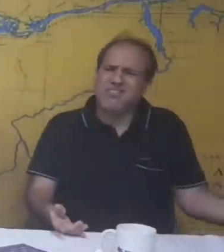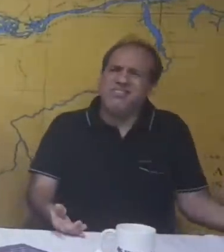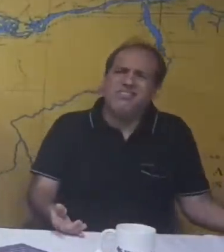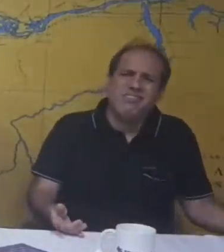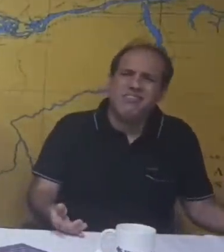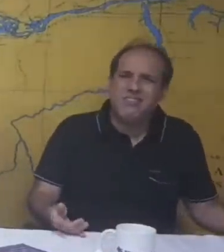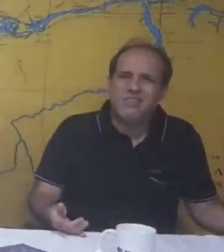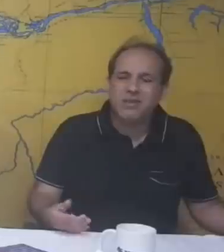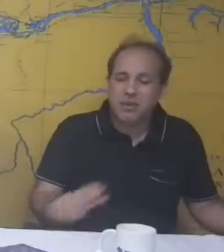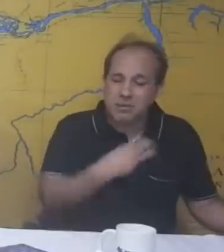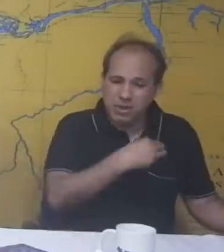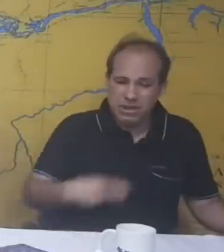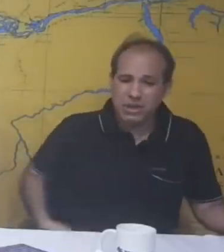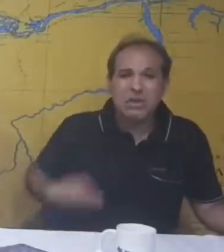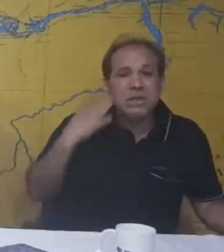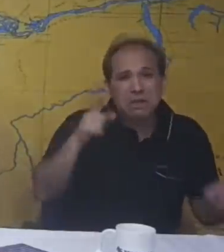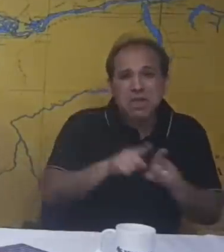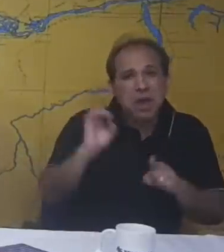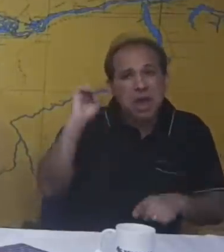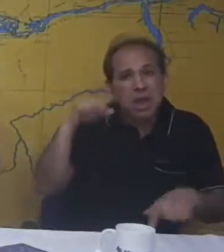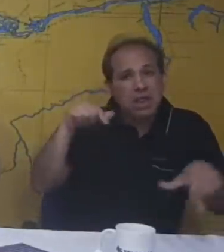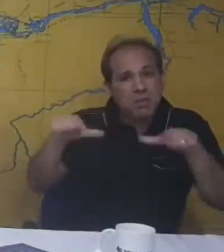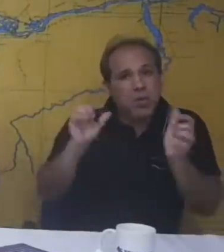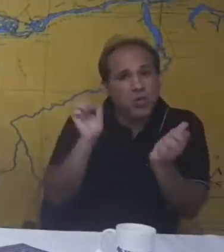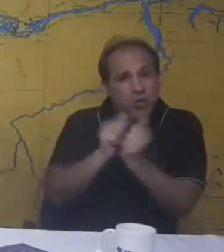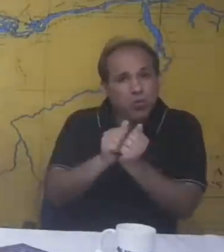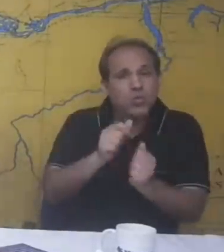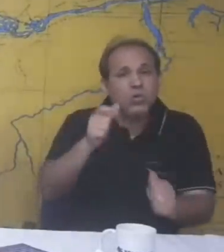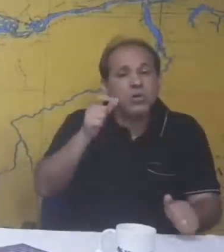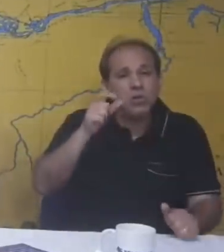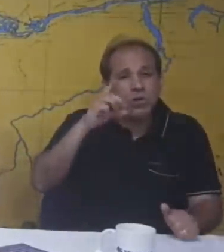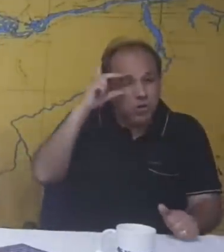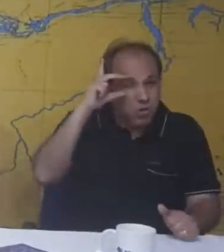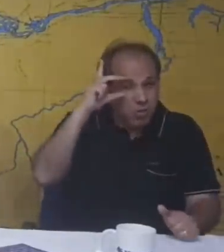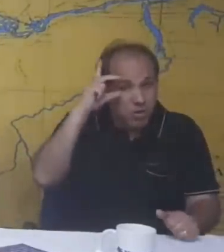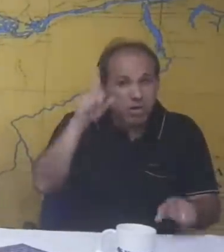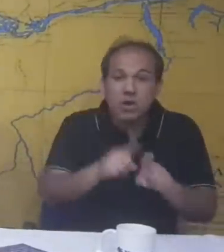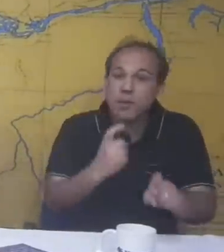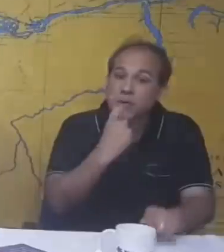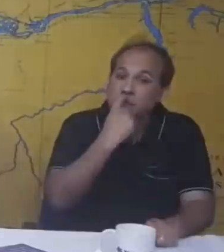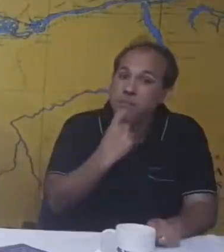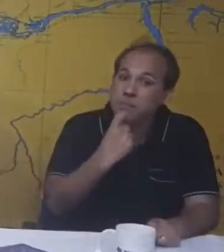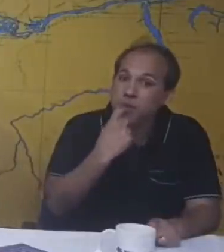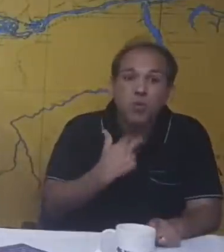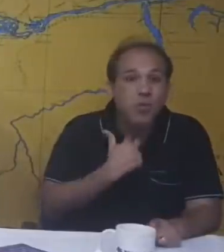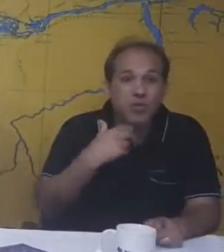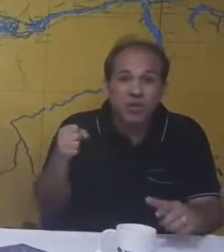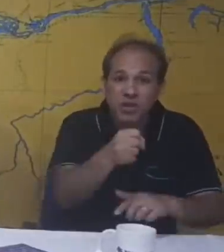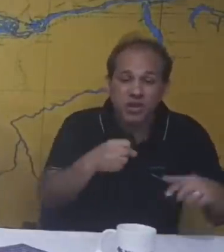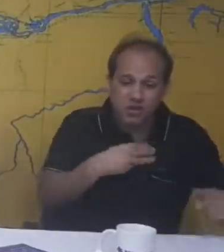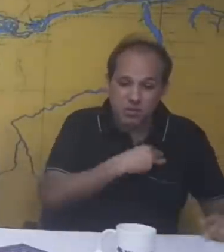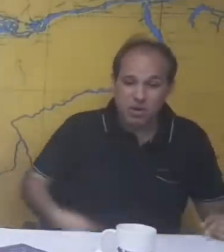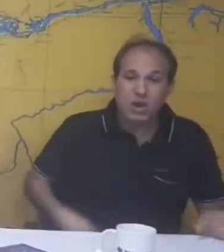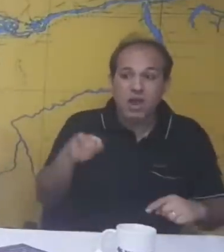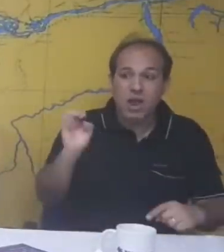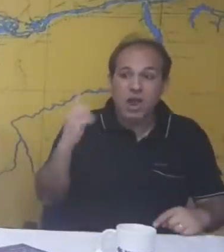Bem, o ministro Tarcísio não podia estar lá, que trabalhou com a Dilma. O nosso ministro de defesa, Fernando Albuquerque, não tinha que estar lá também, porque estava